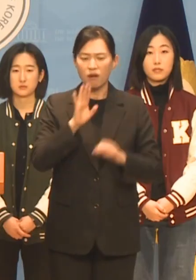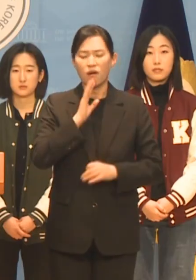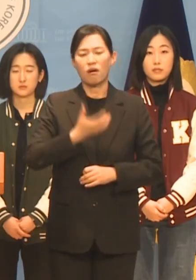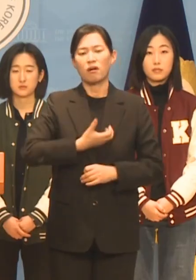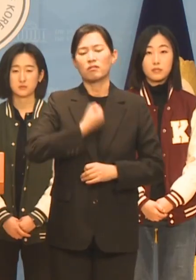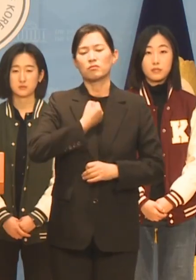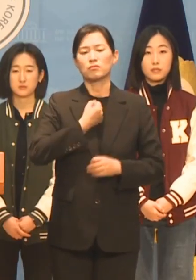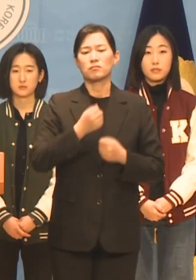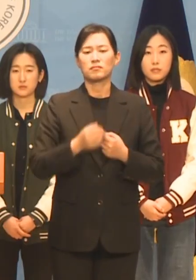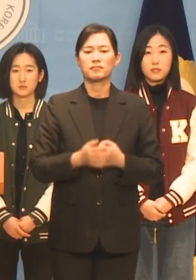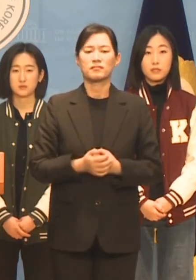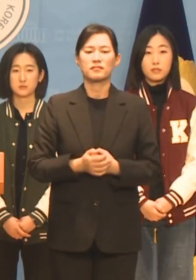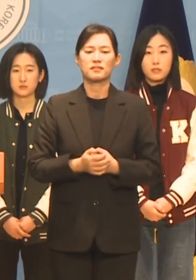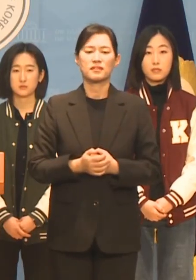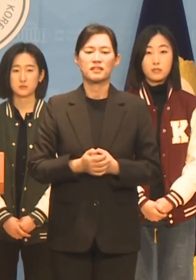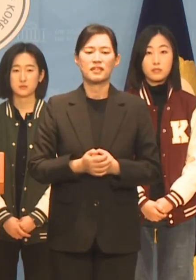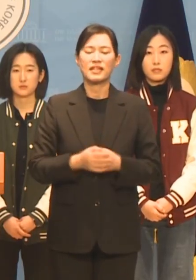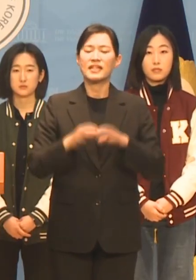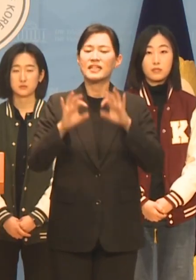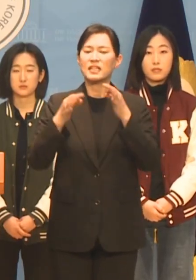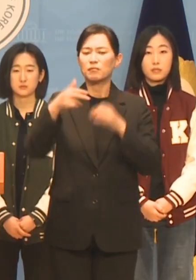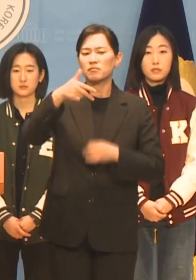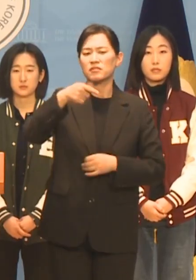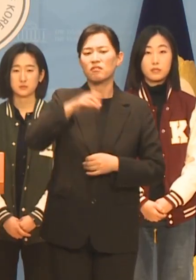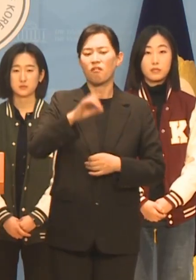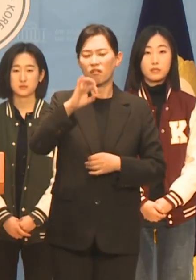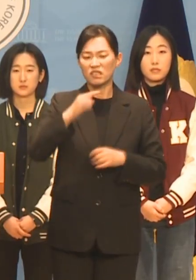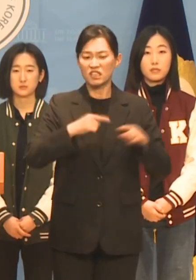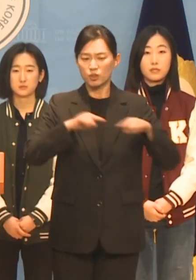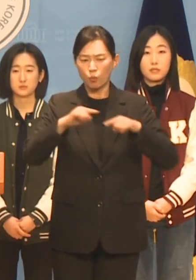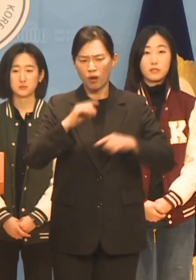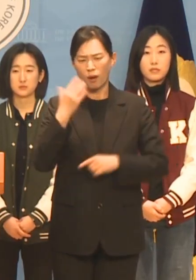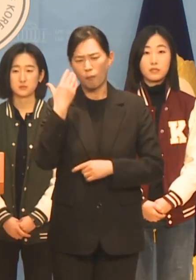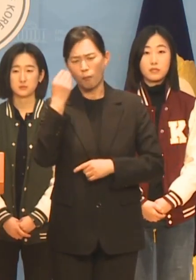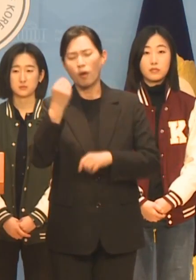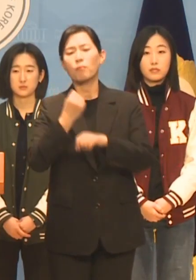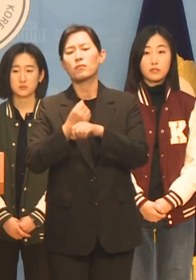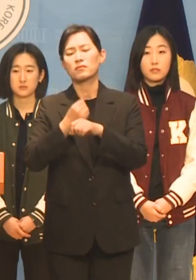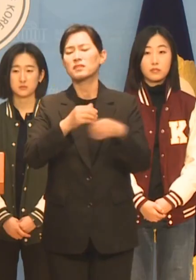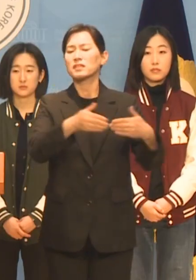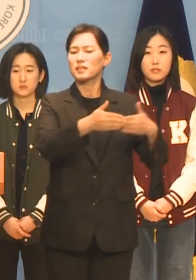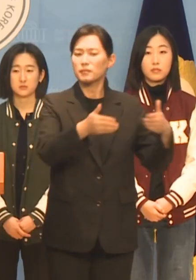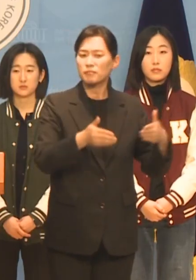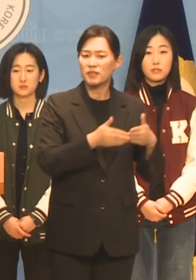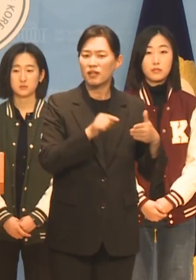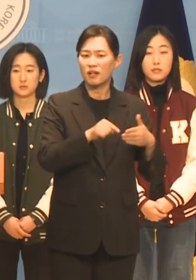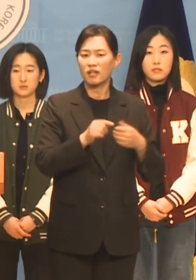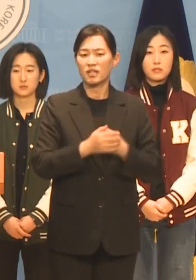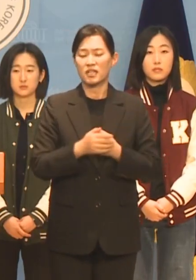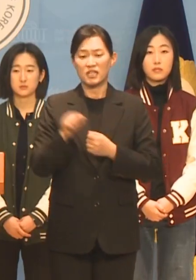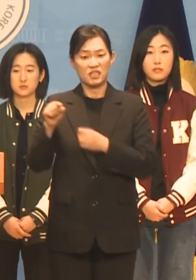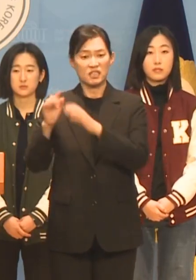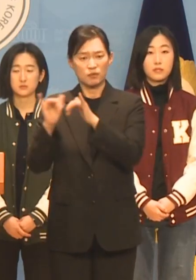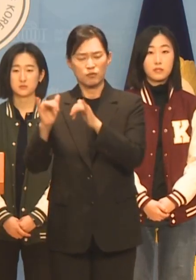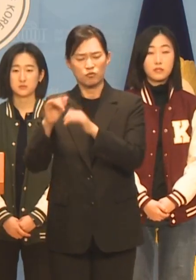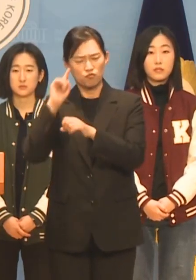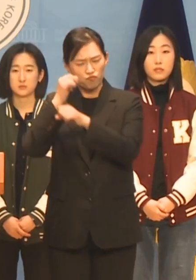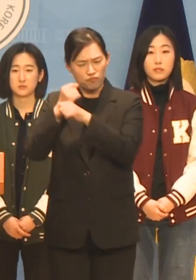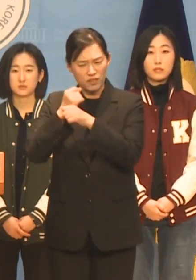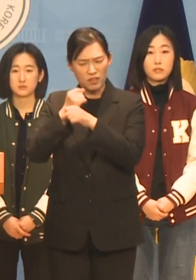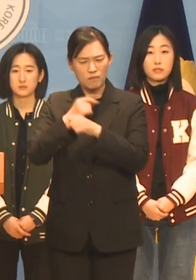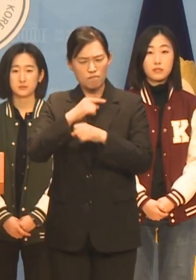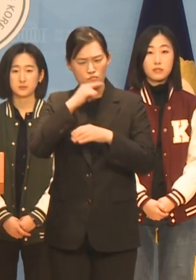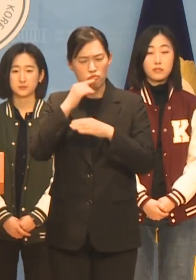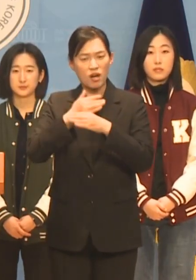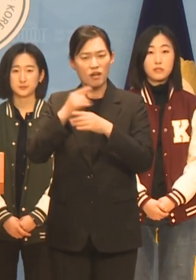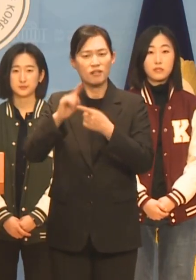않습니까? 대진연은 김정은 정권에 매료된 집단입니다. 그들은 꾸준한 김정은 국무위원장 연구 모임을 통해 북한 체제를